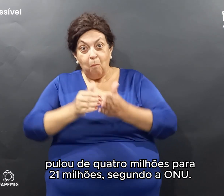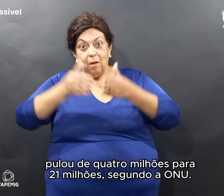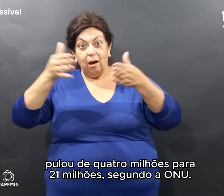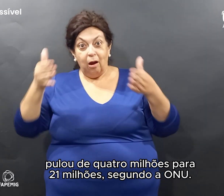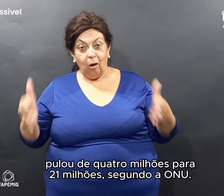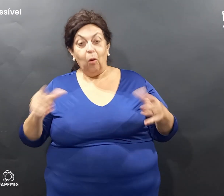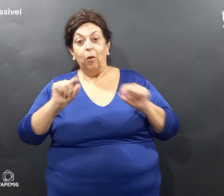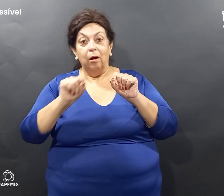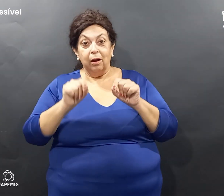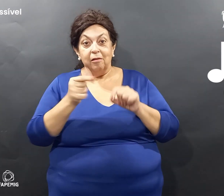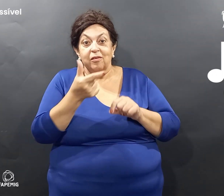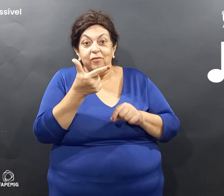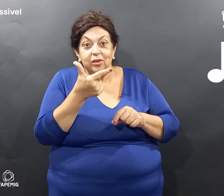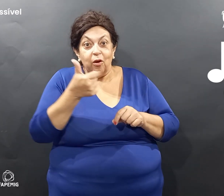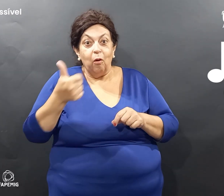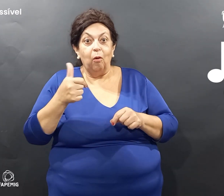a ONU.